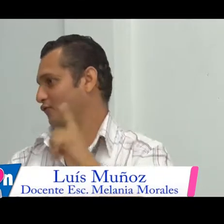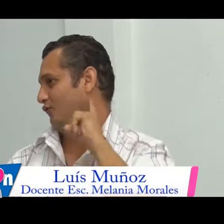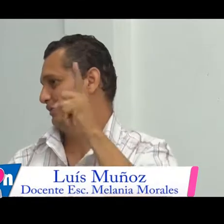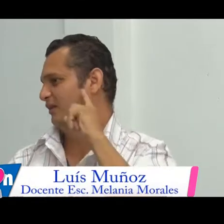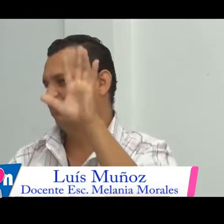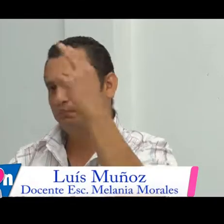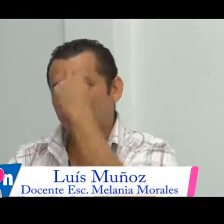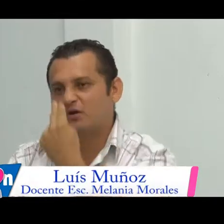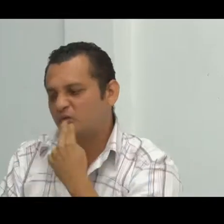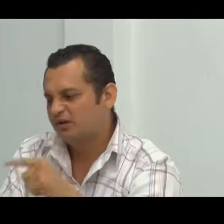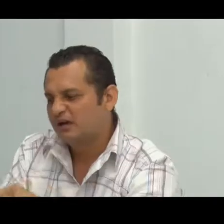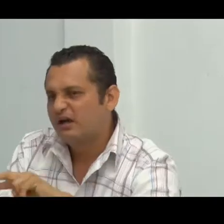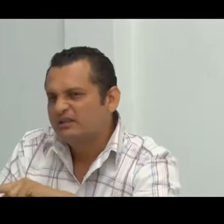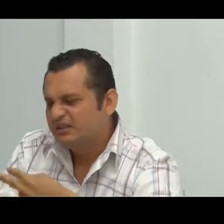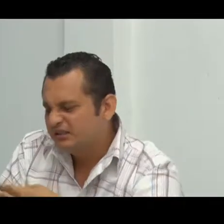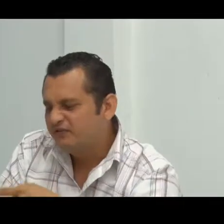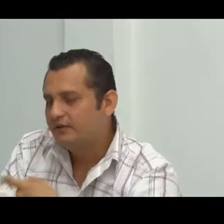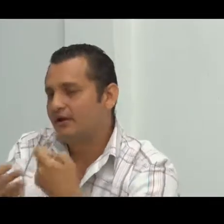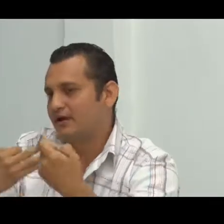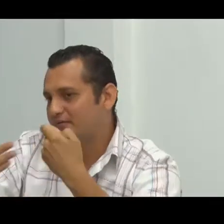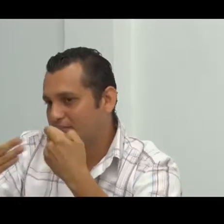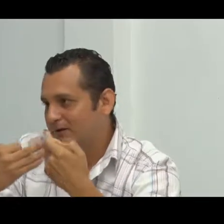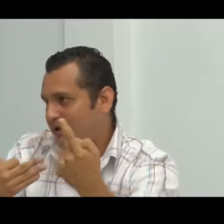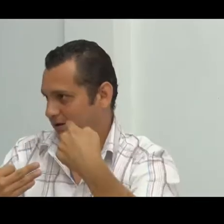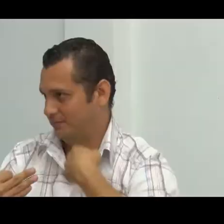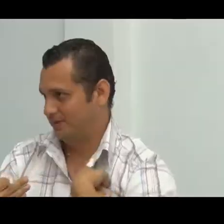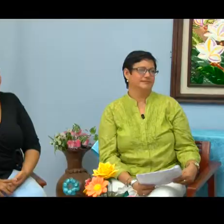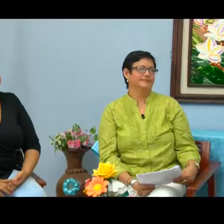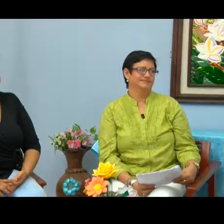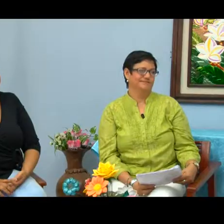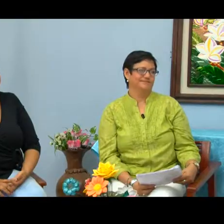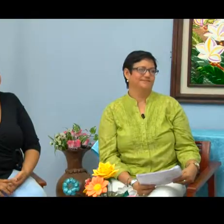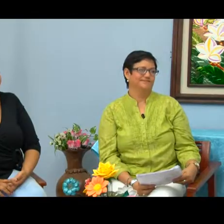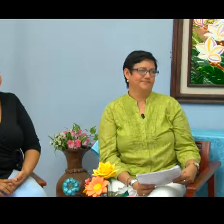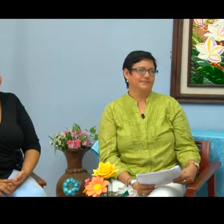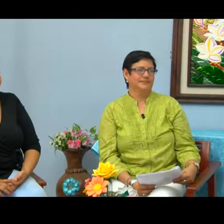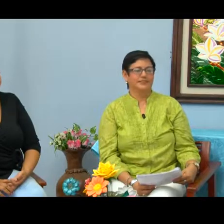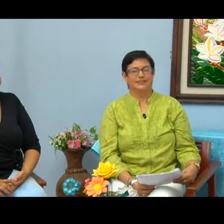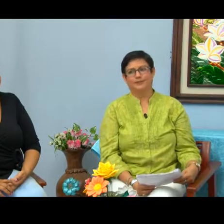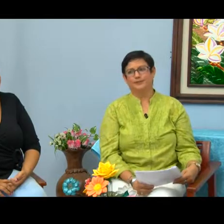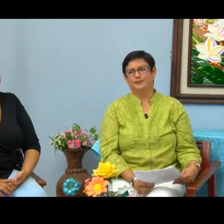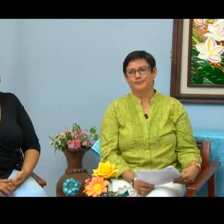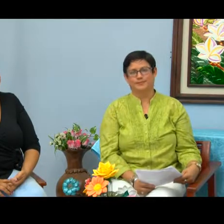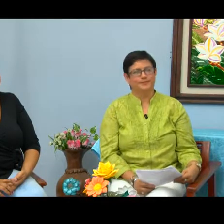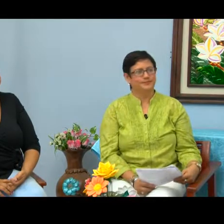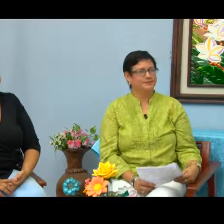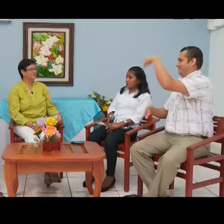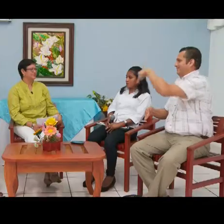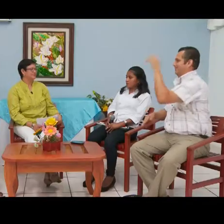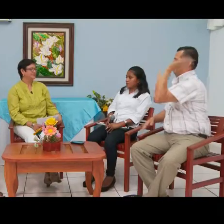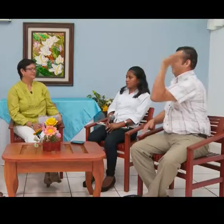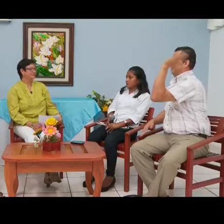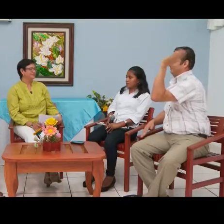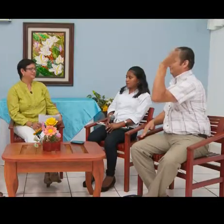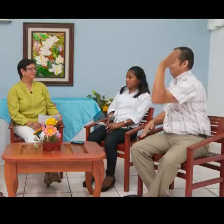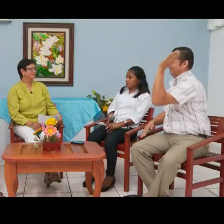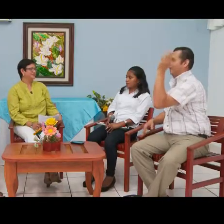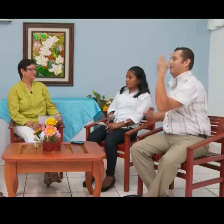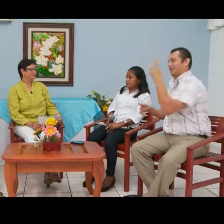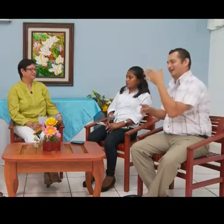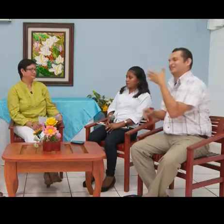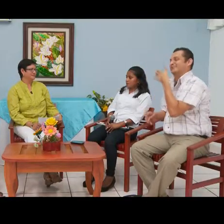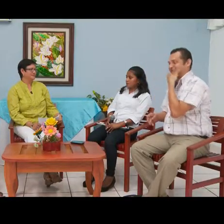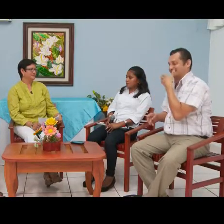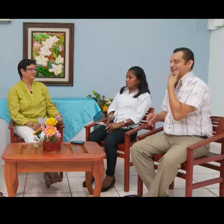compartir con ellos? Necesitaba un oyente. Yo siempre le preguntaba el significado de la palabra y ellos me ayudaban y empecé a estar claro. Después de eso